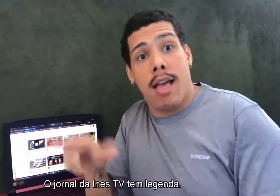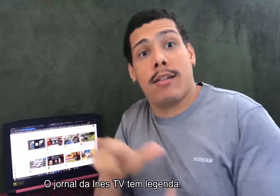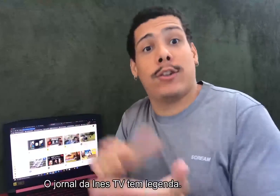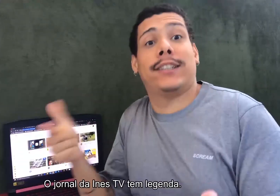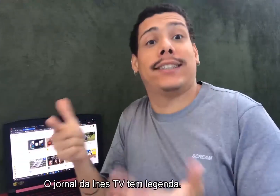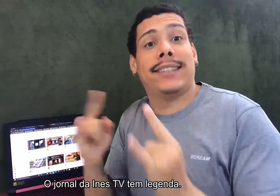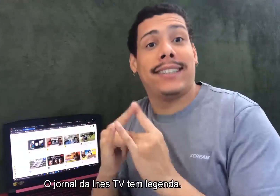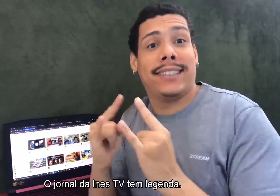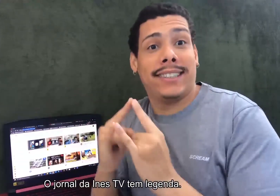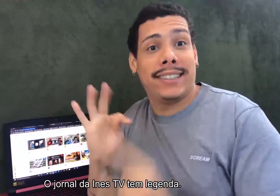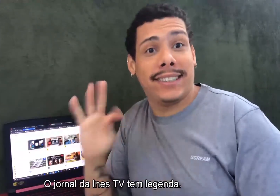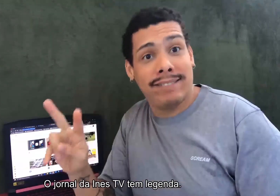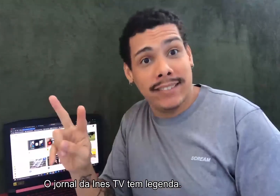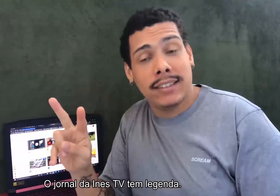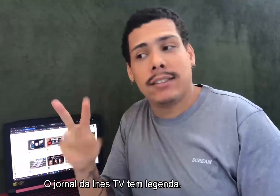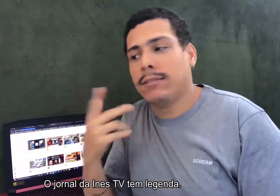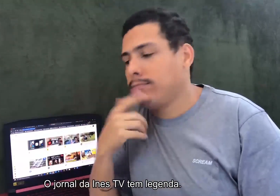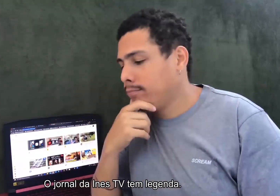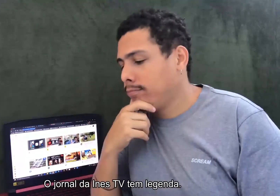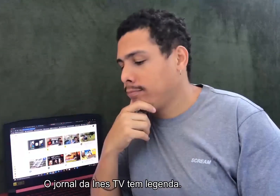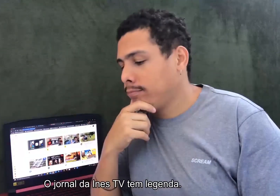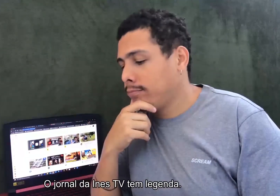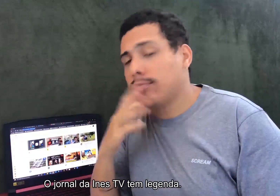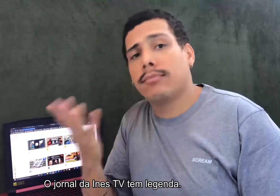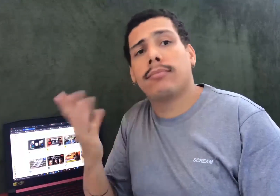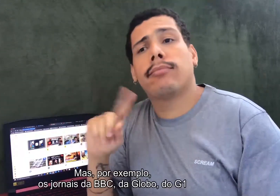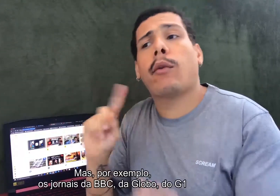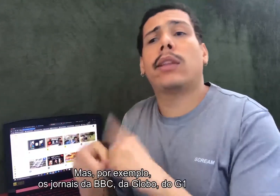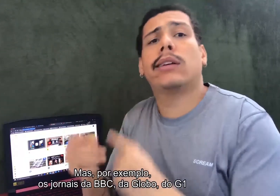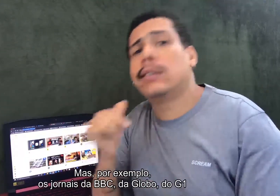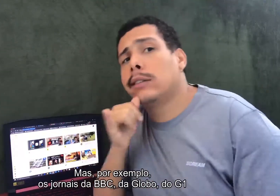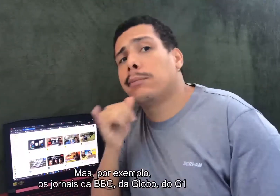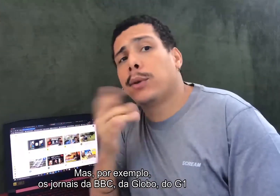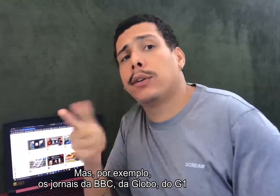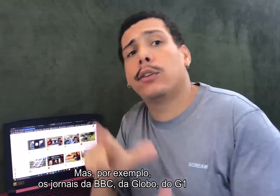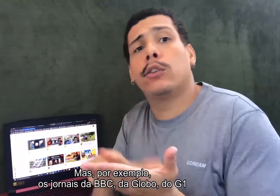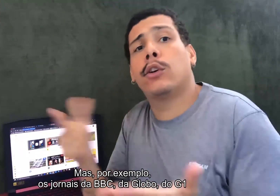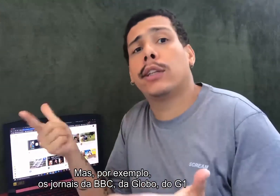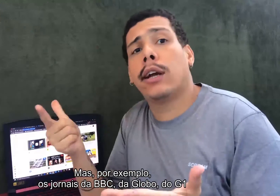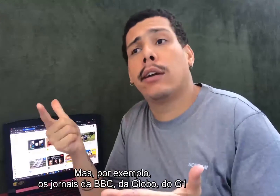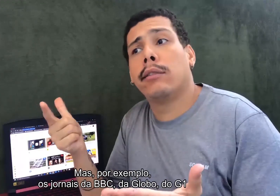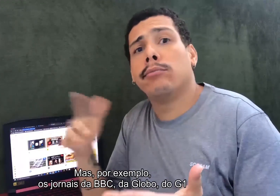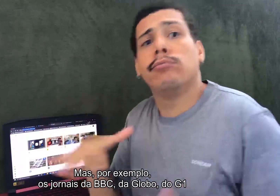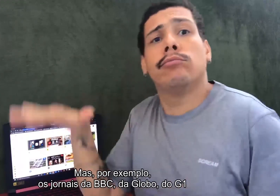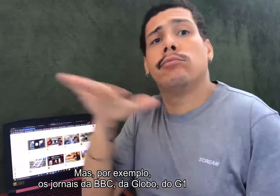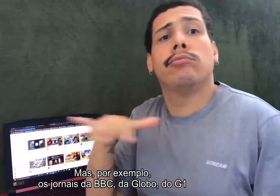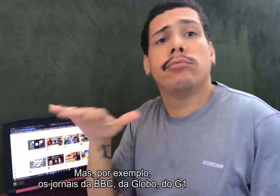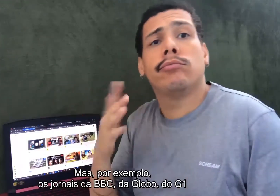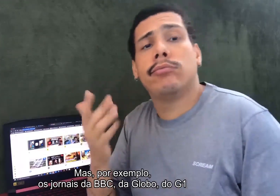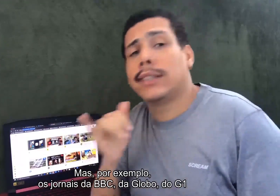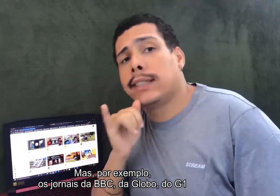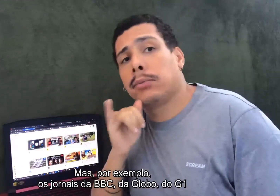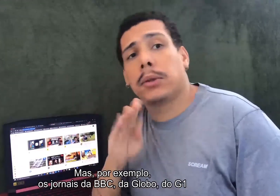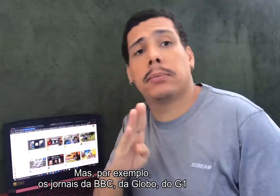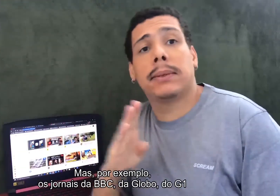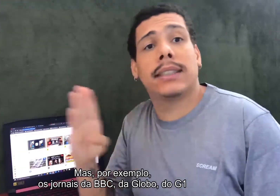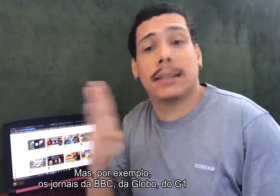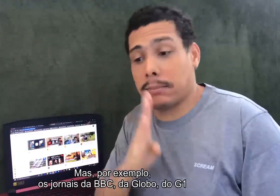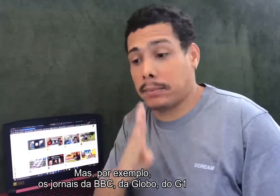O jornal da Inis TV tem legenda. Mas, por exemplo, os jornais da